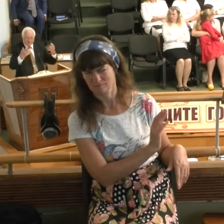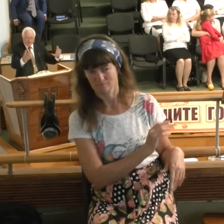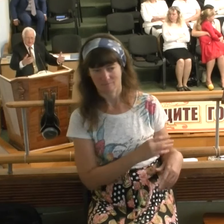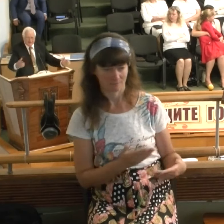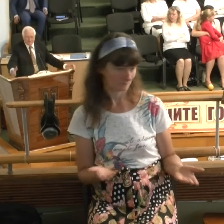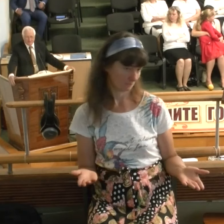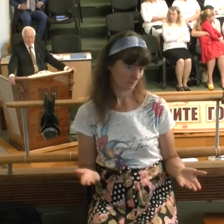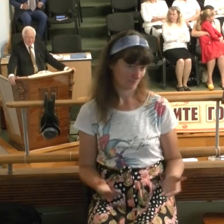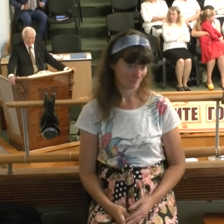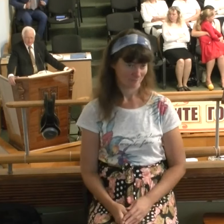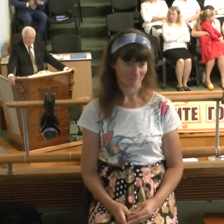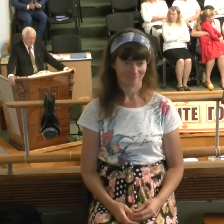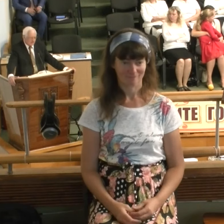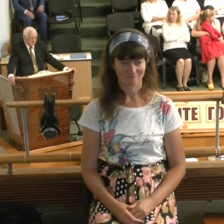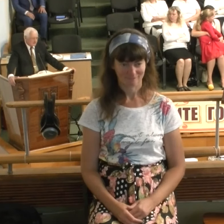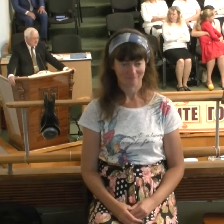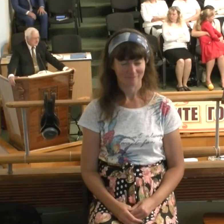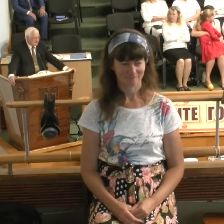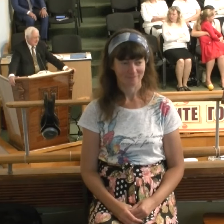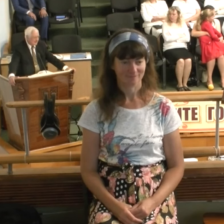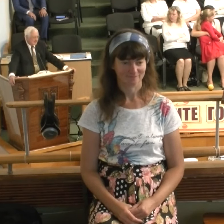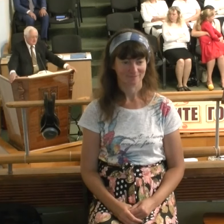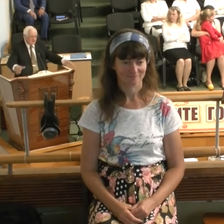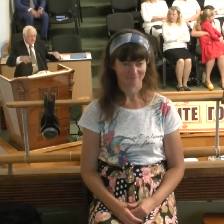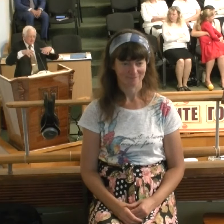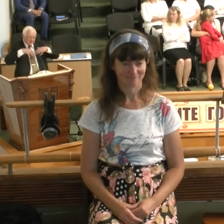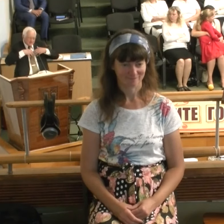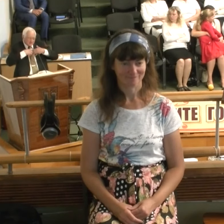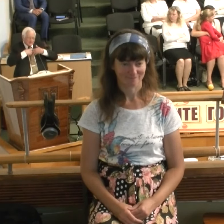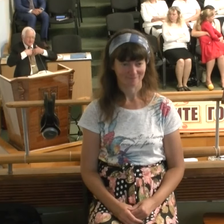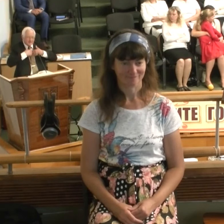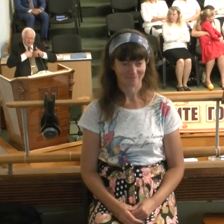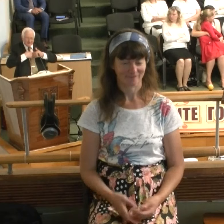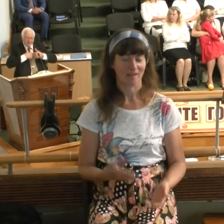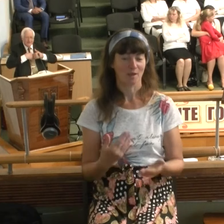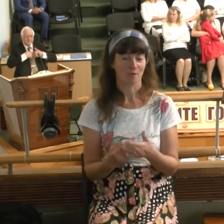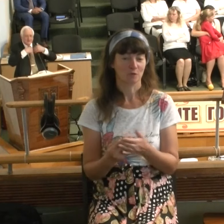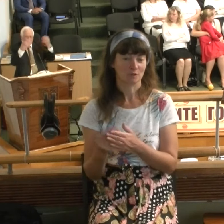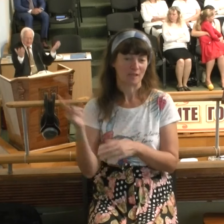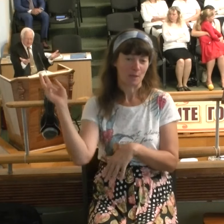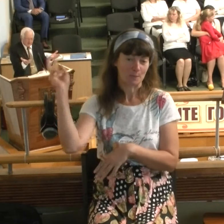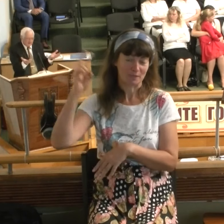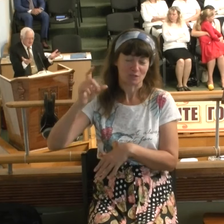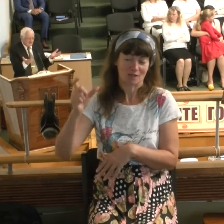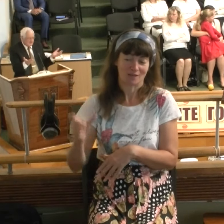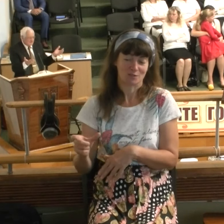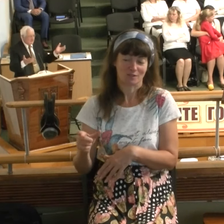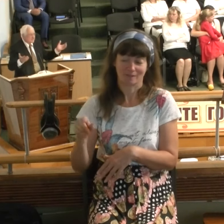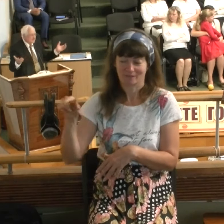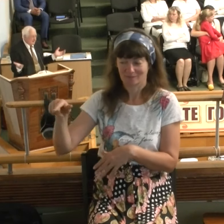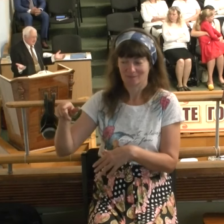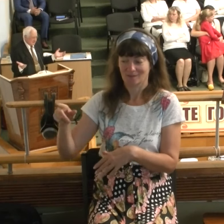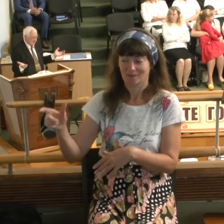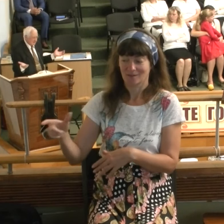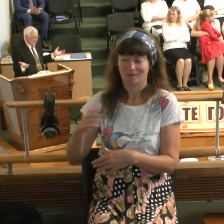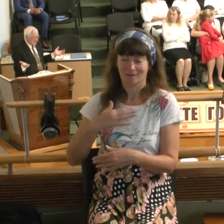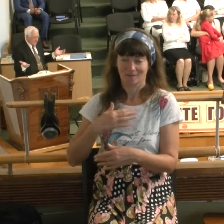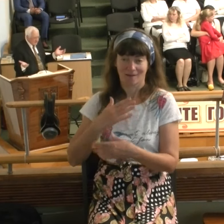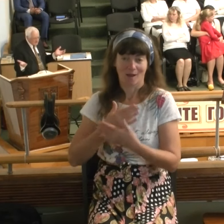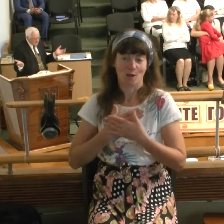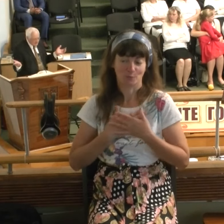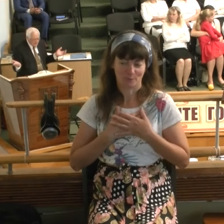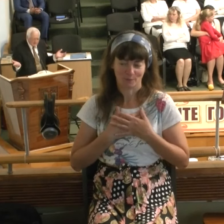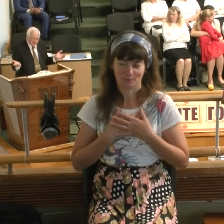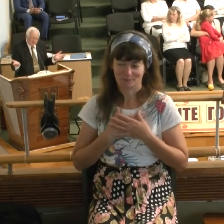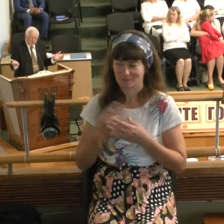приходит или приезжает к вам человек, которого вы любите, то вы, у вас чувства какие? Вы рады, вам приятно.